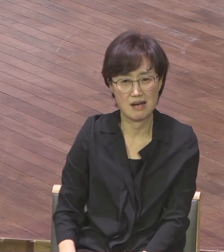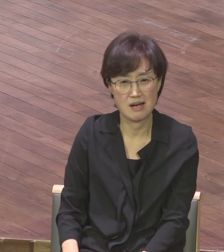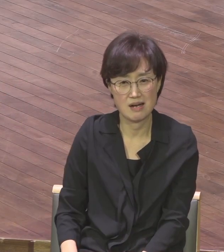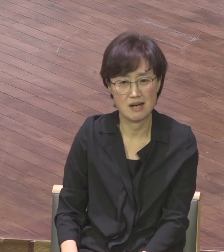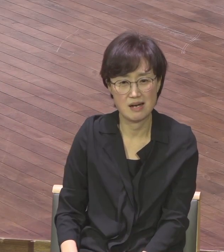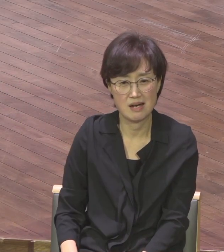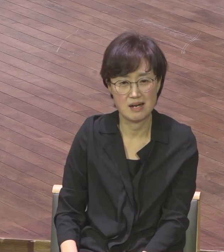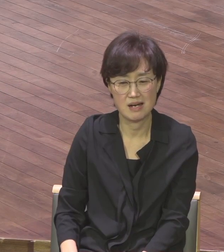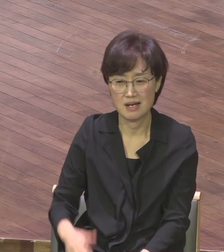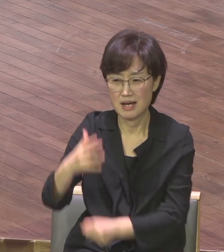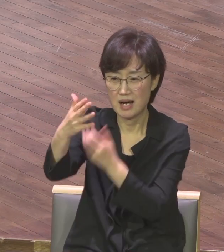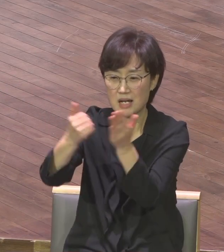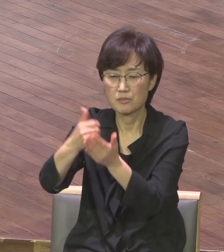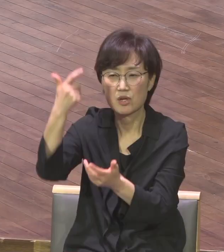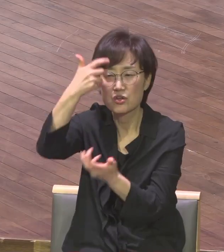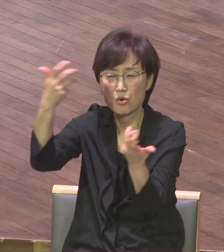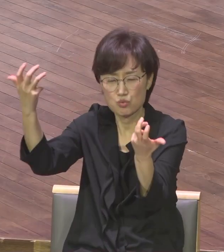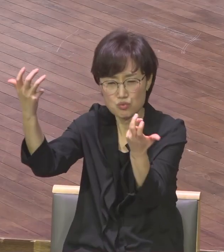하나님의 영에 감동된 자.